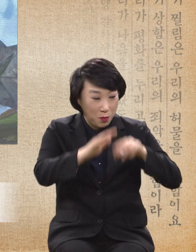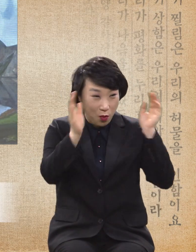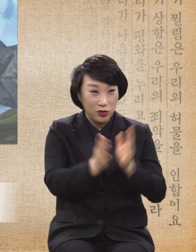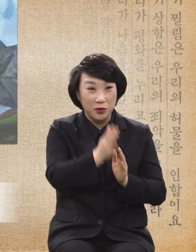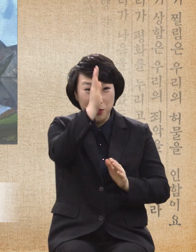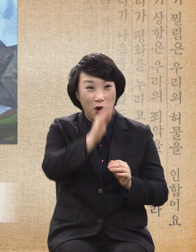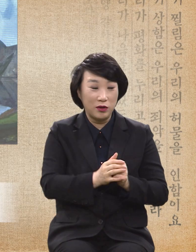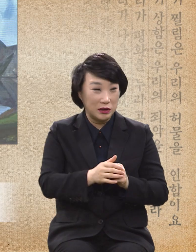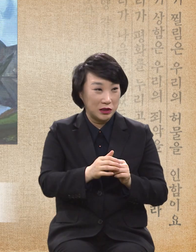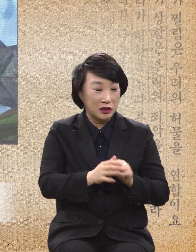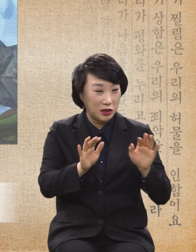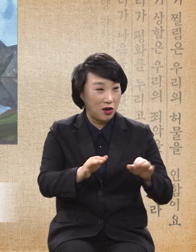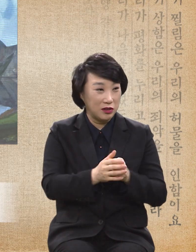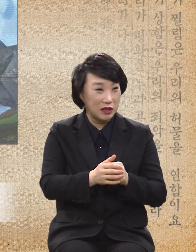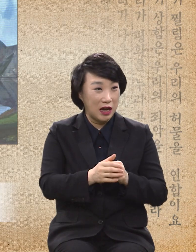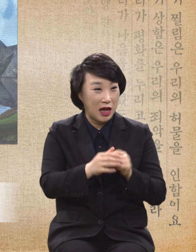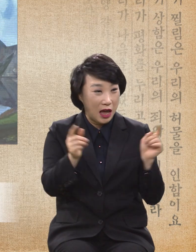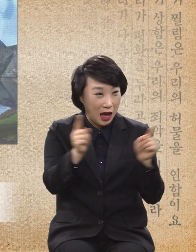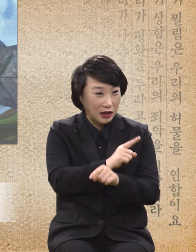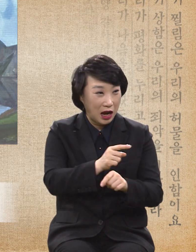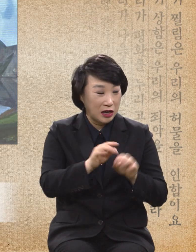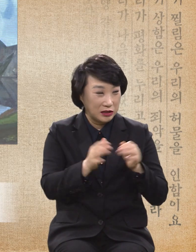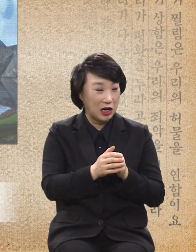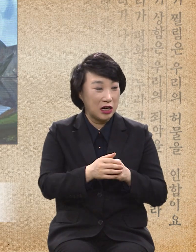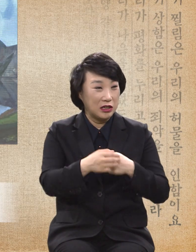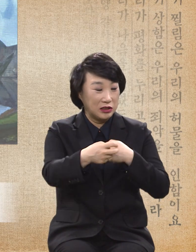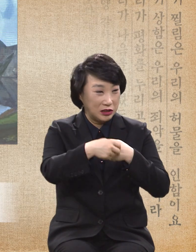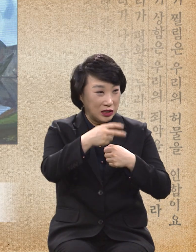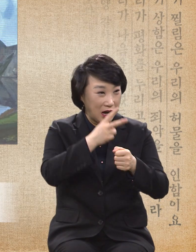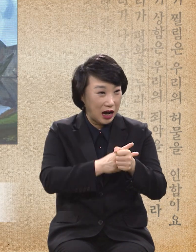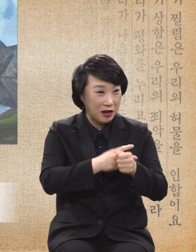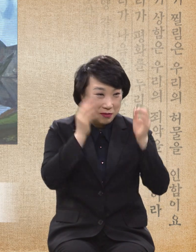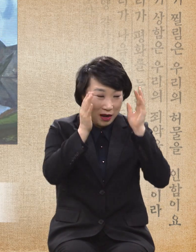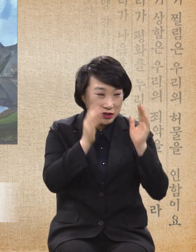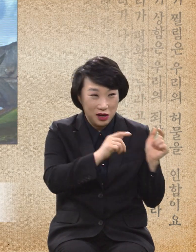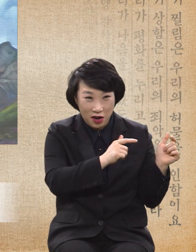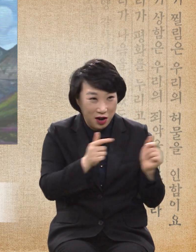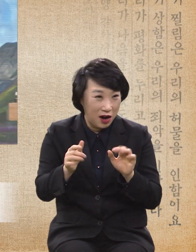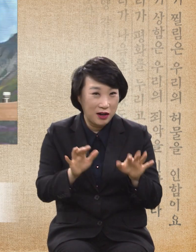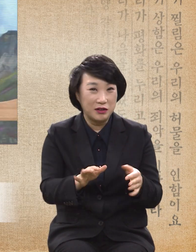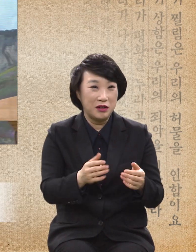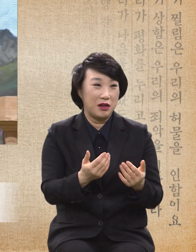얼마나 많이 과학이 발전되며 의학이 발전됐습니까?